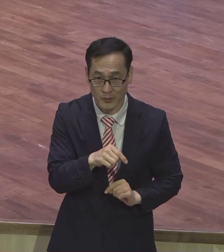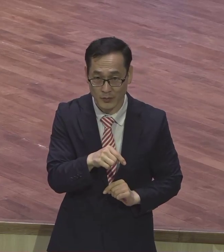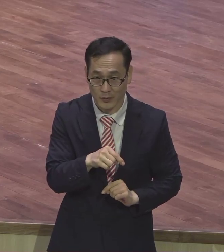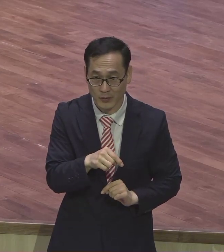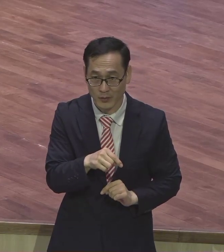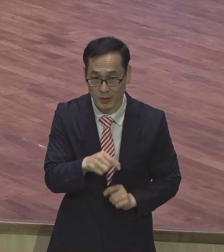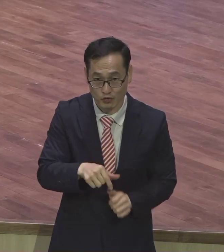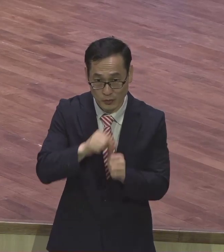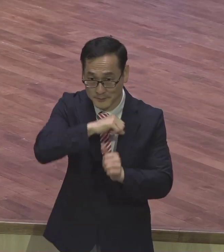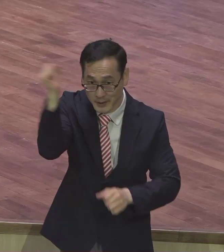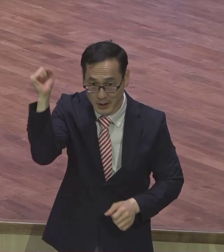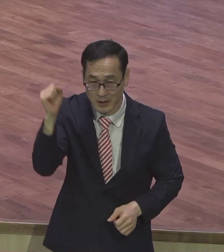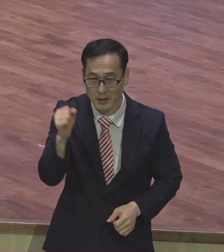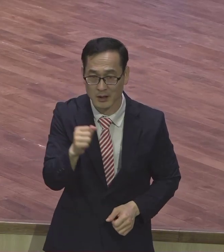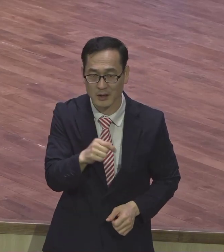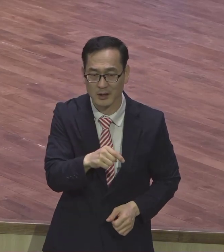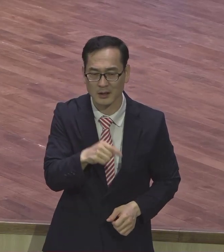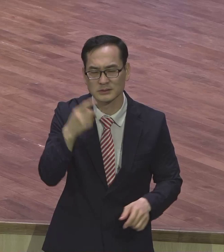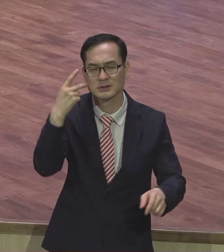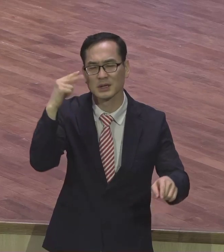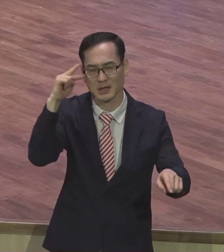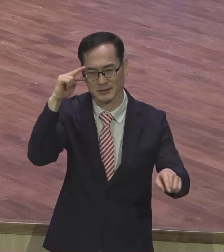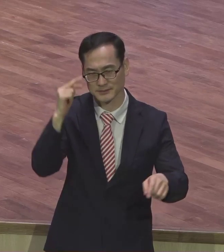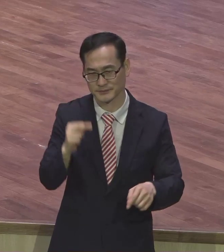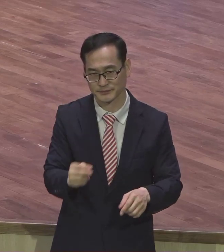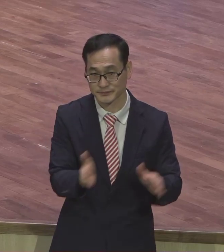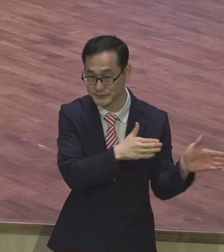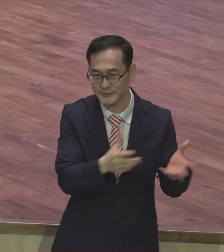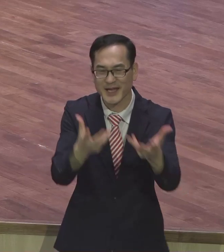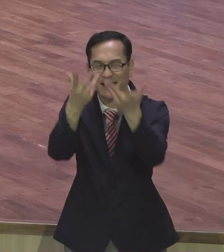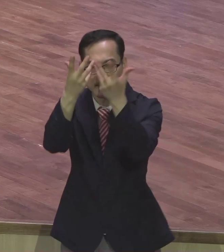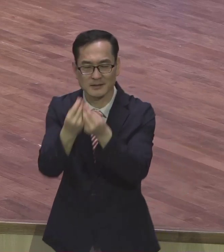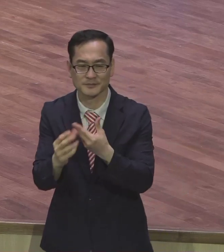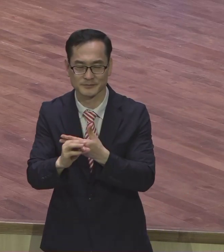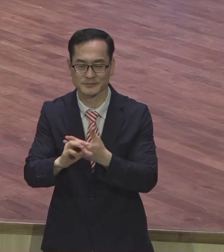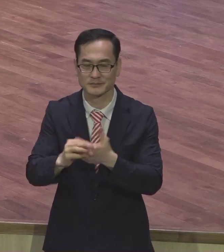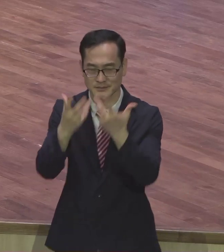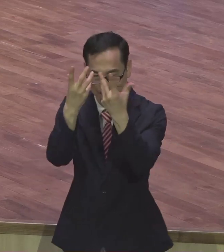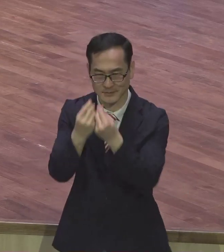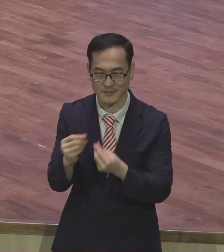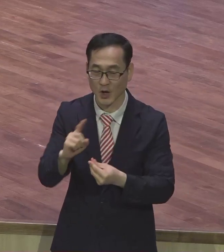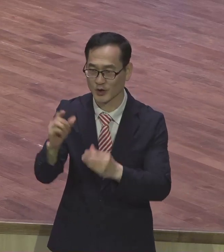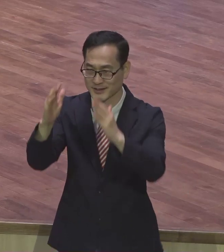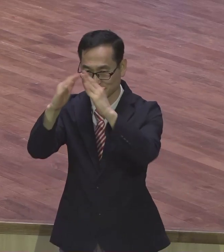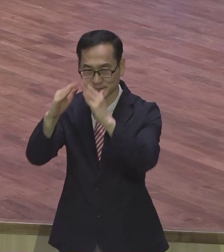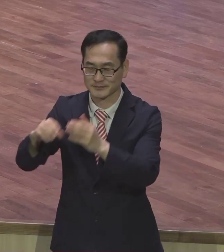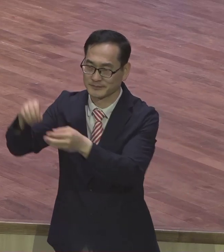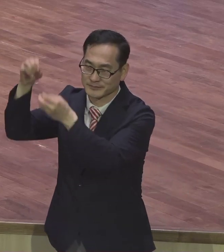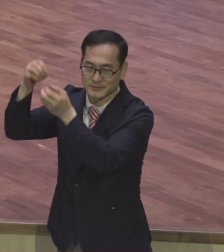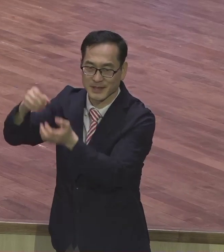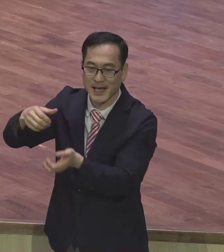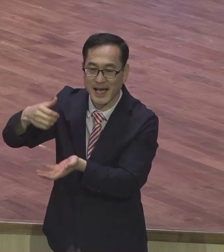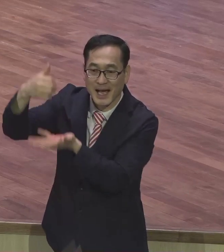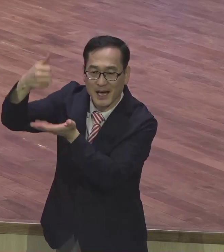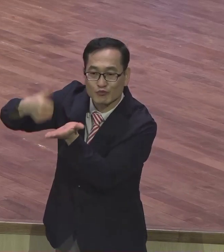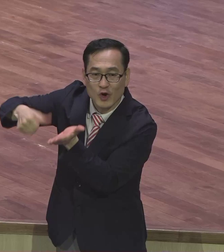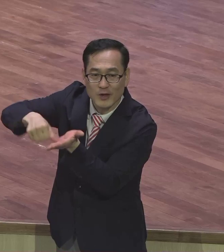이런 이야기가 있어요 어떤 집에 대대로 내려오는 과보가 있어요 대대로 내려오는 과보가 있는데